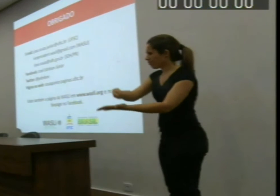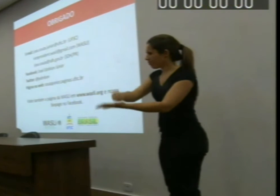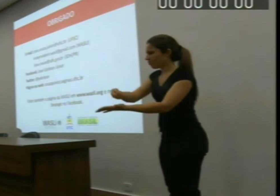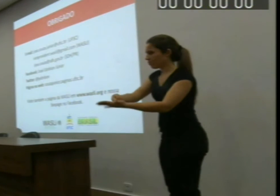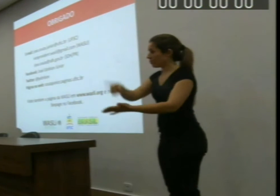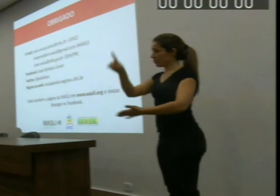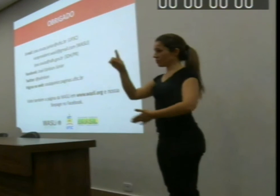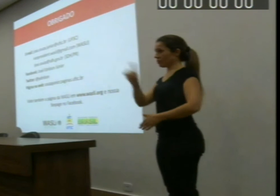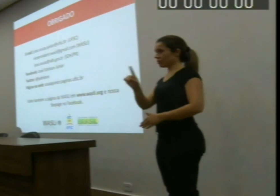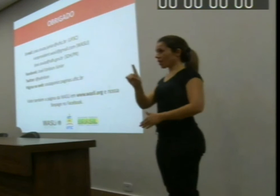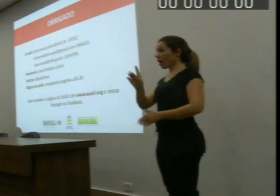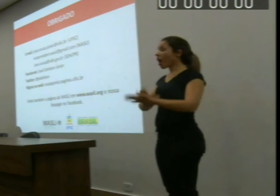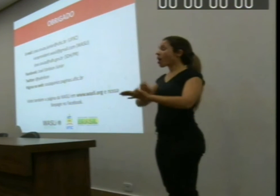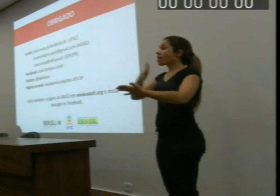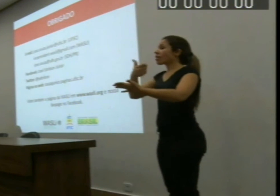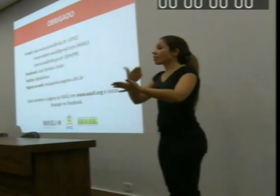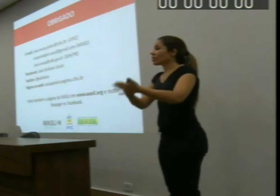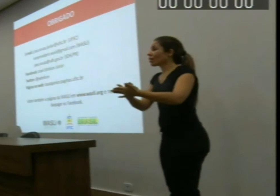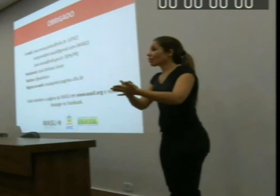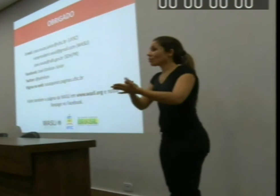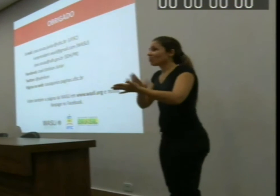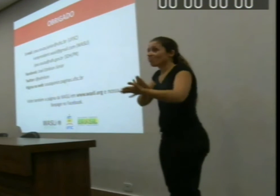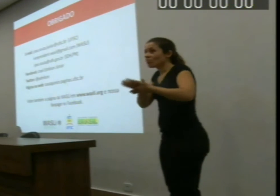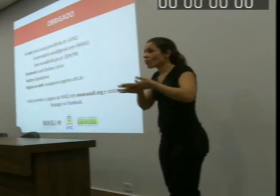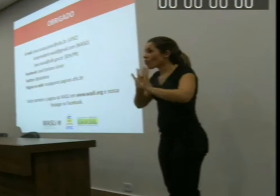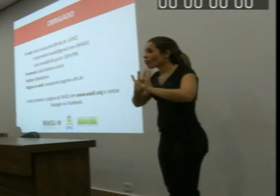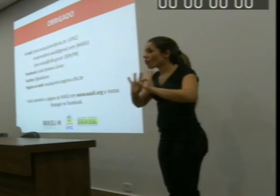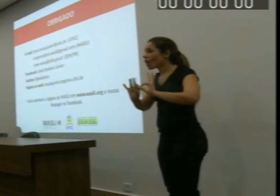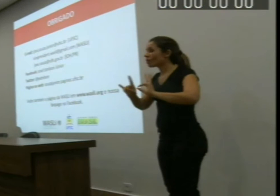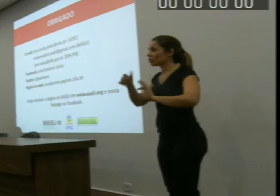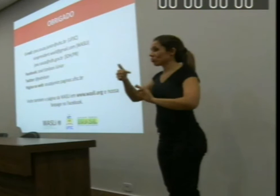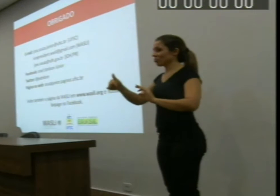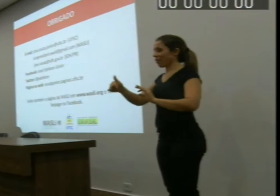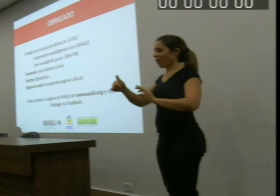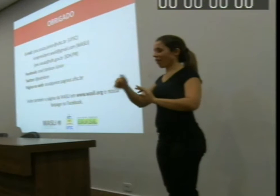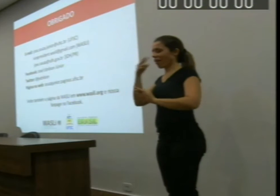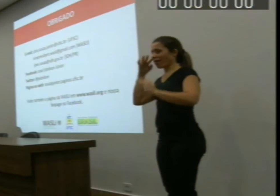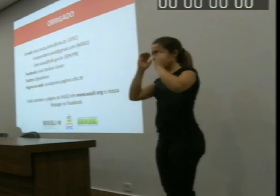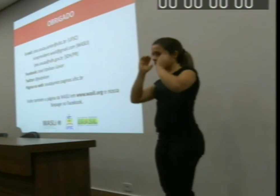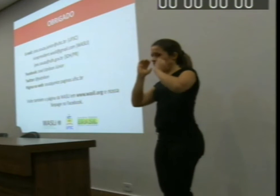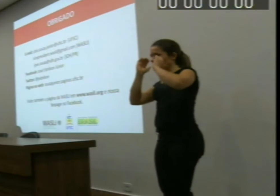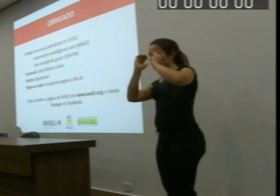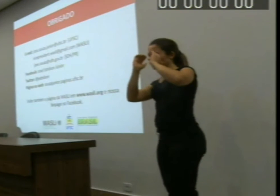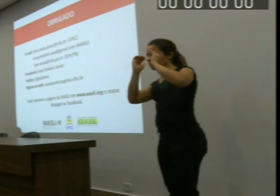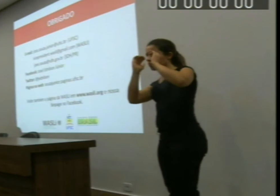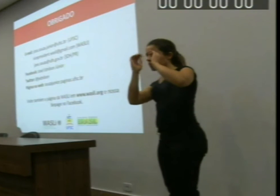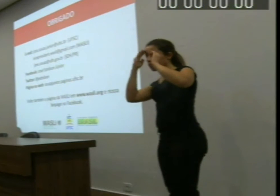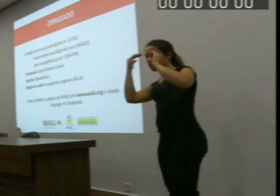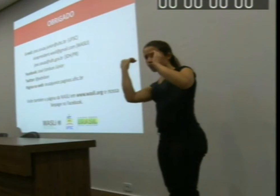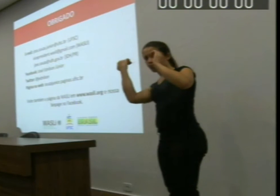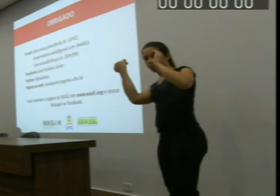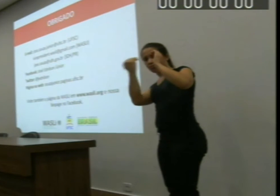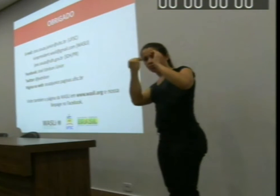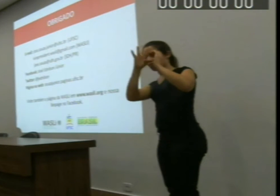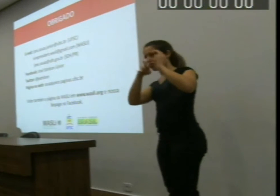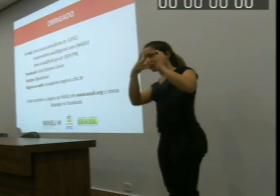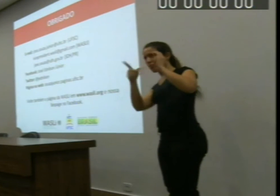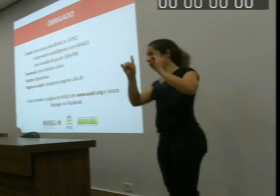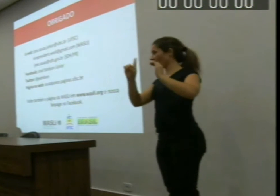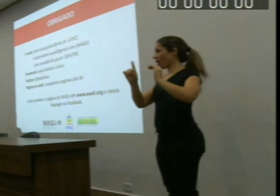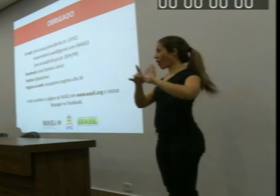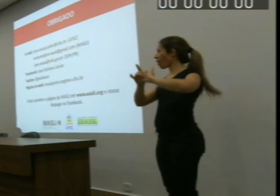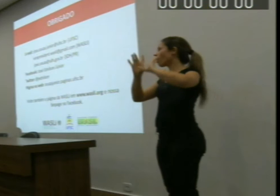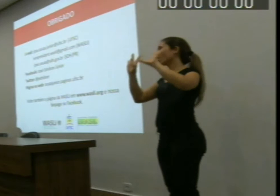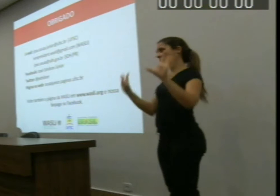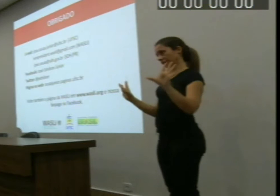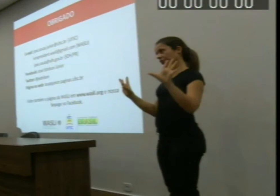intérprete nenhum é obrigado a seguir nenhuma tabela você é livre livre e